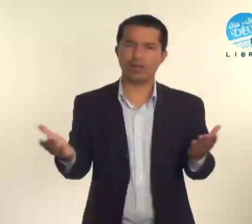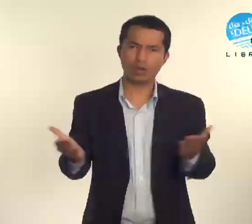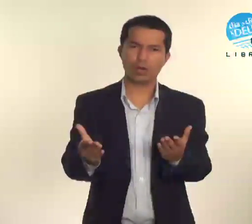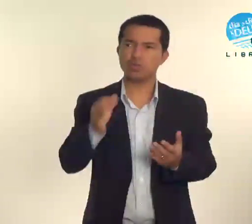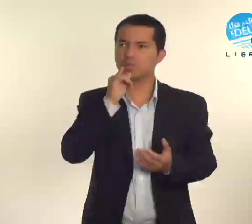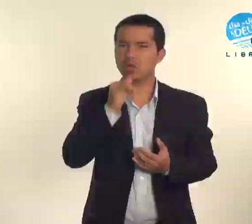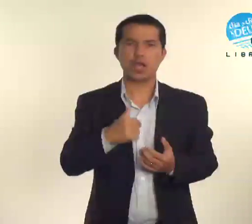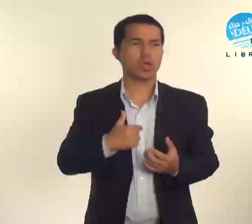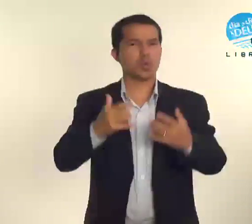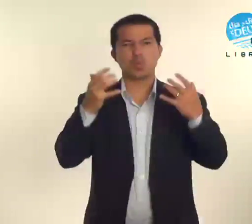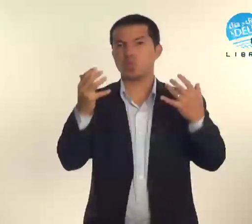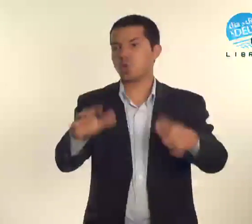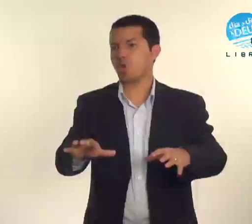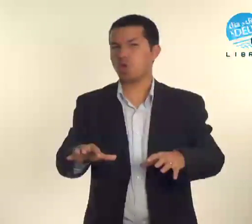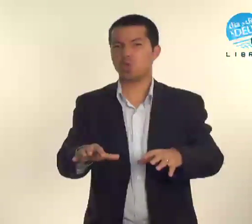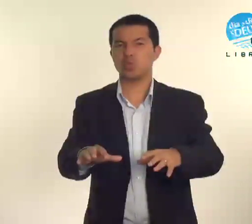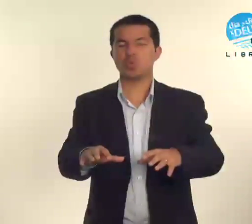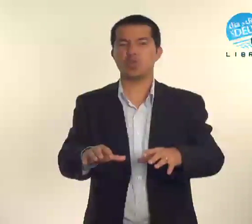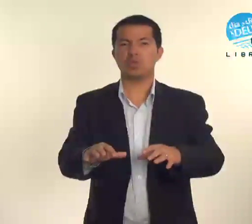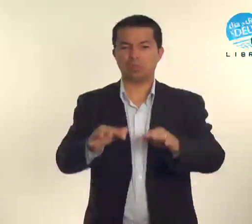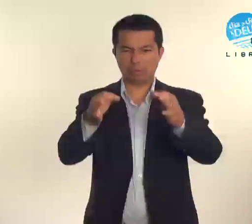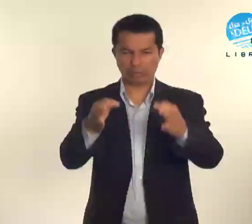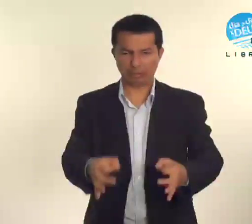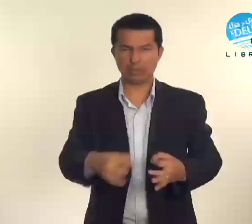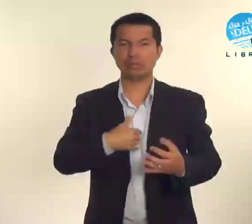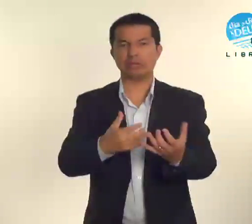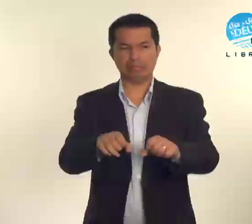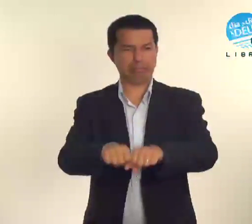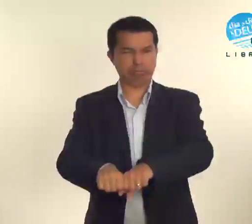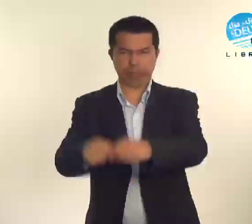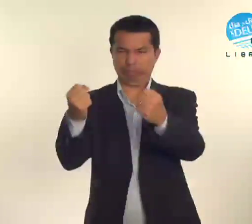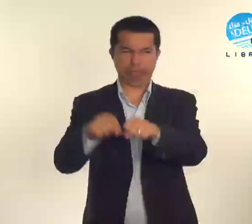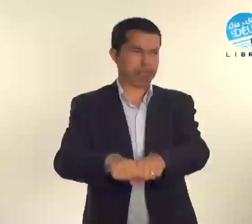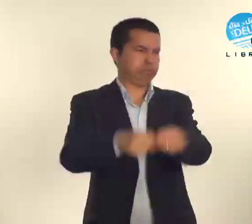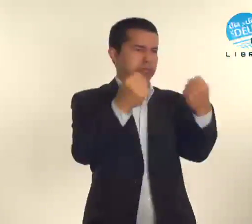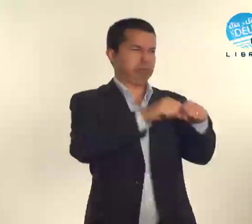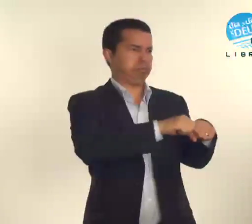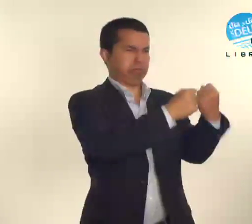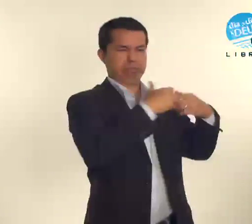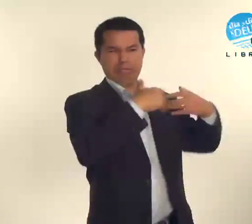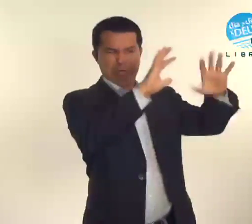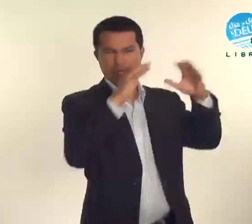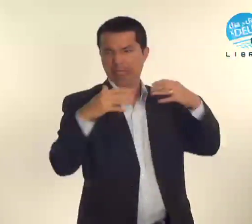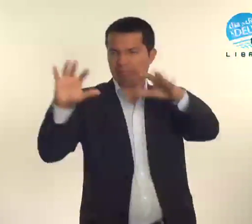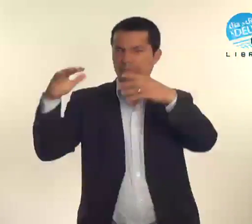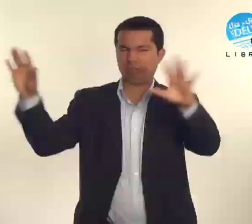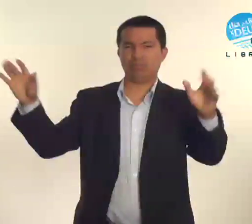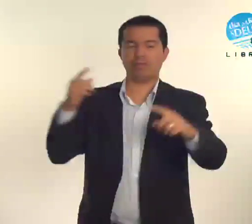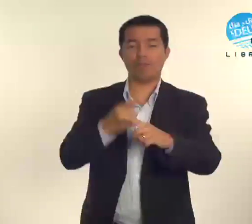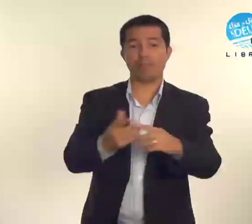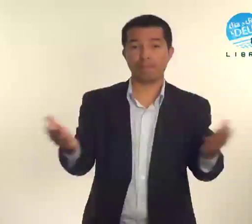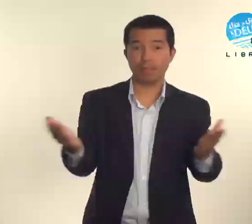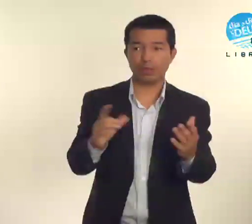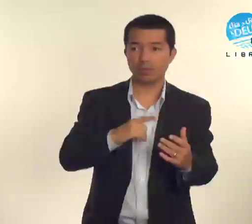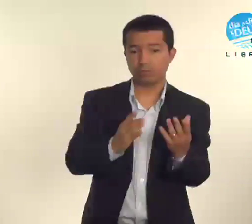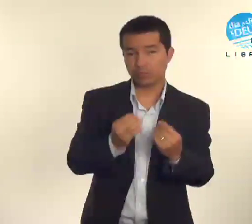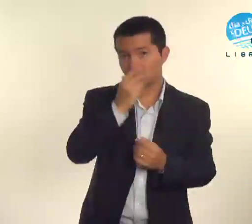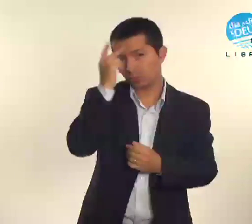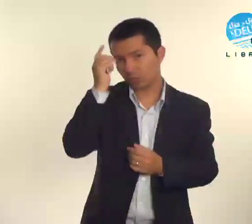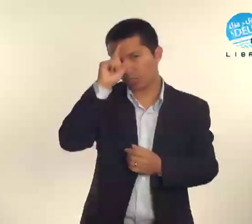desconstrucionismo. Já falei disso aqui outro dia. O que é o desconstrucionismo na sociedade brasileira? É uma filosofia, onde